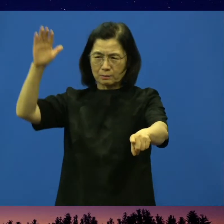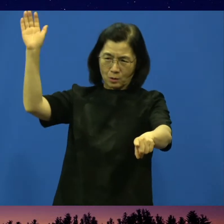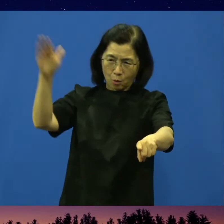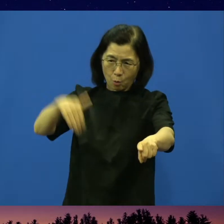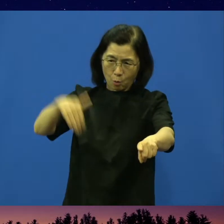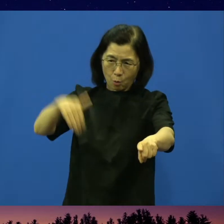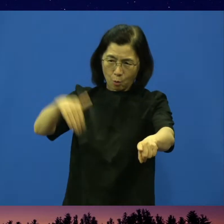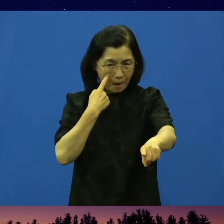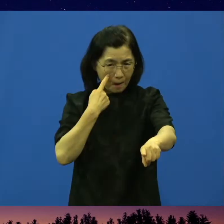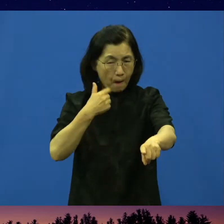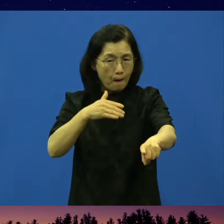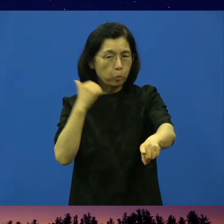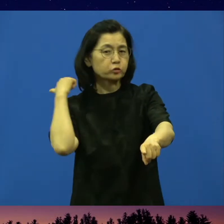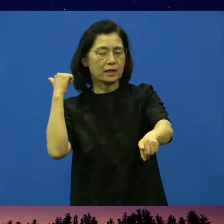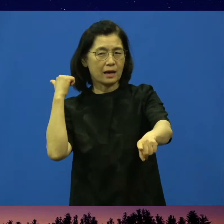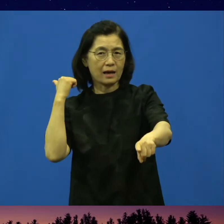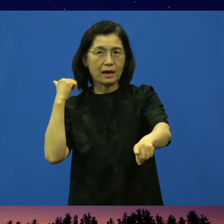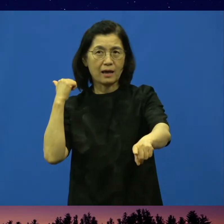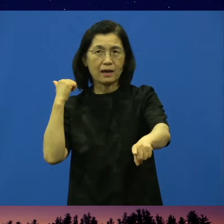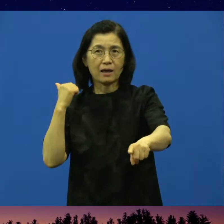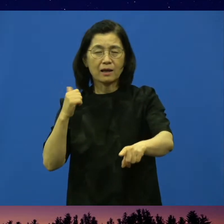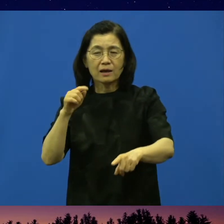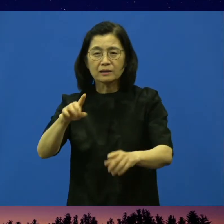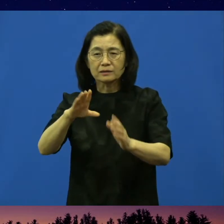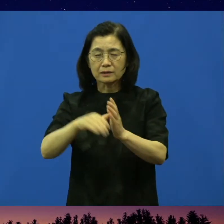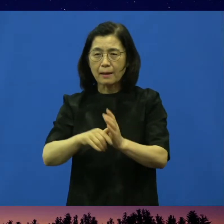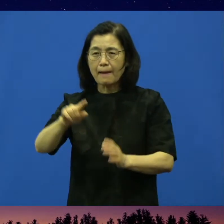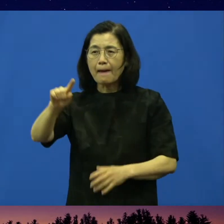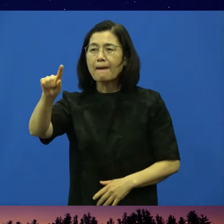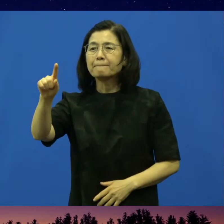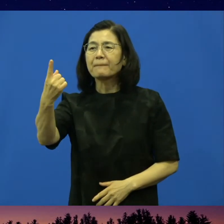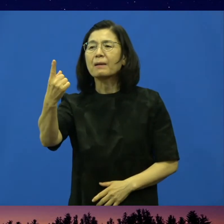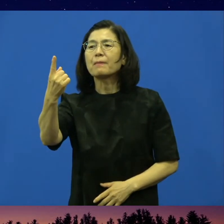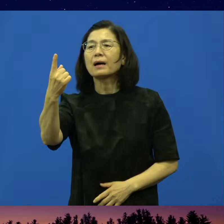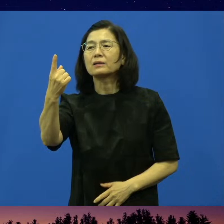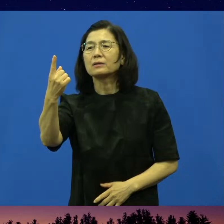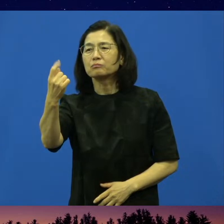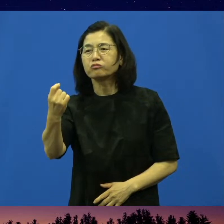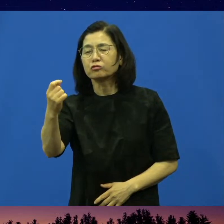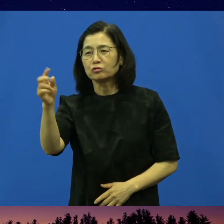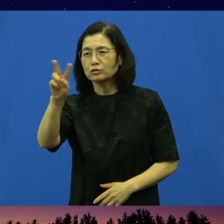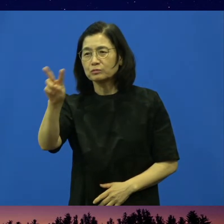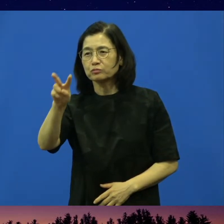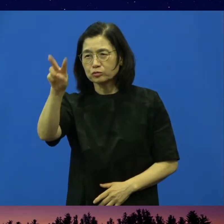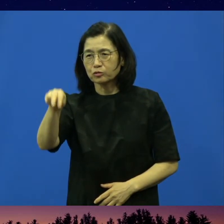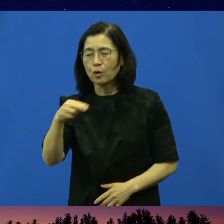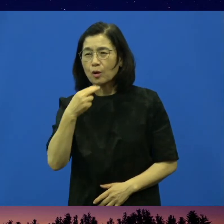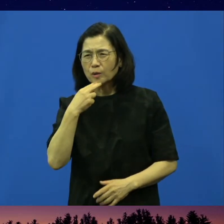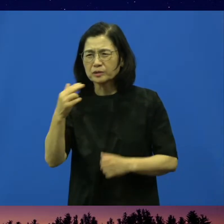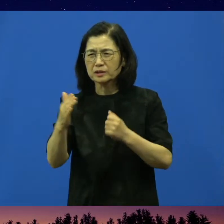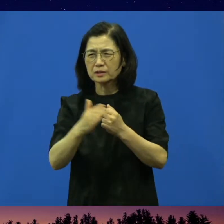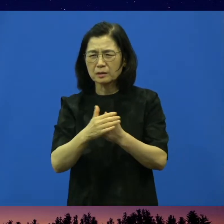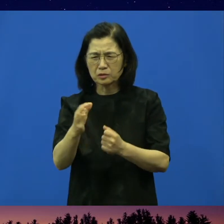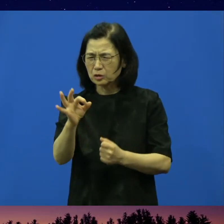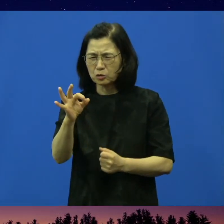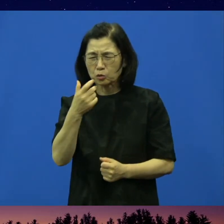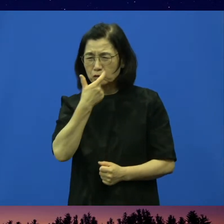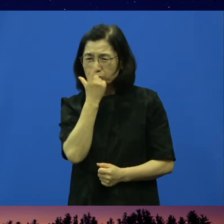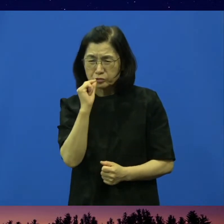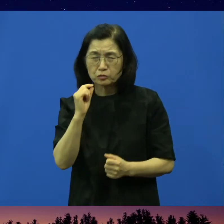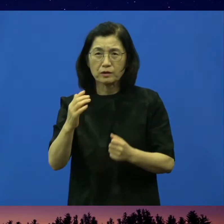우리는 2,300만 불, 100만 불도 없었어요. 근데 희한하게 그날